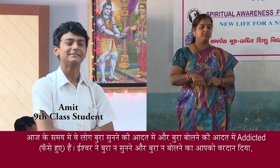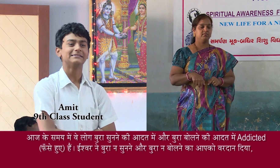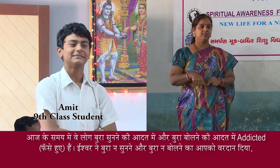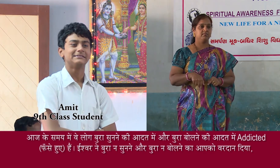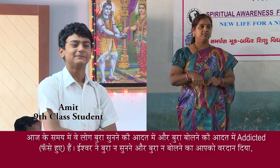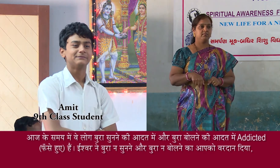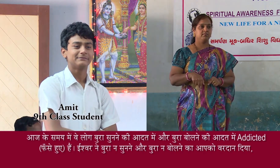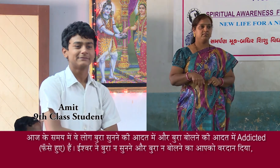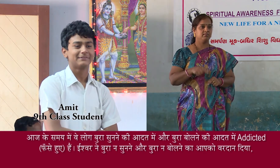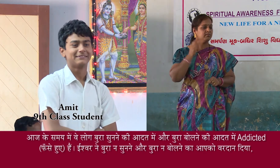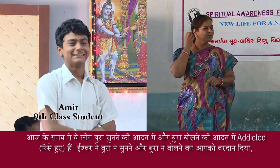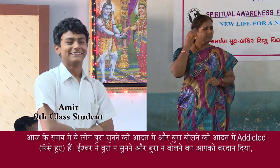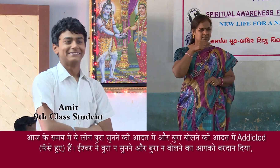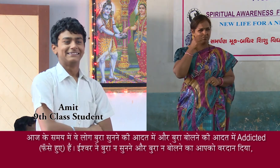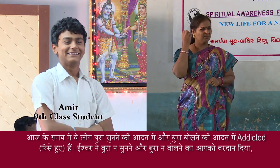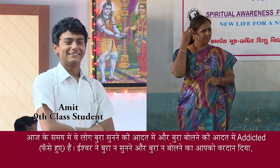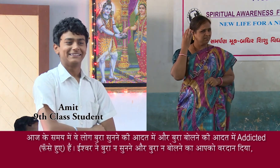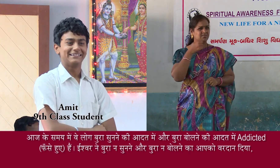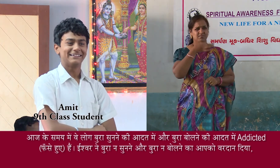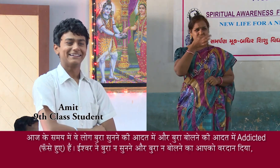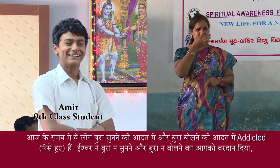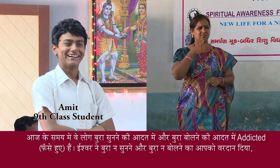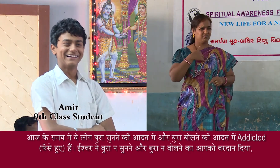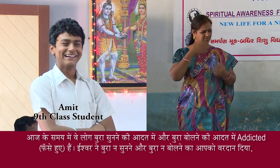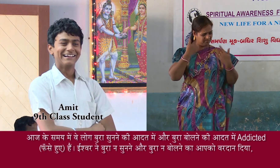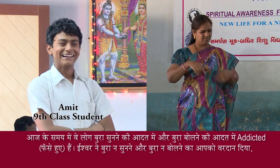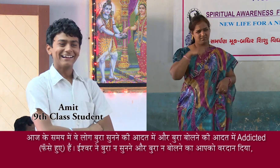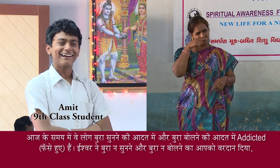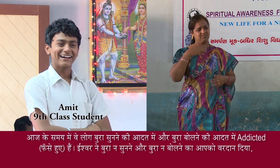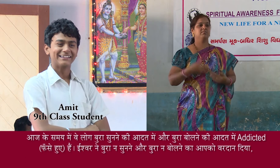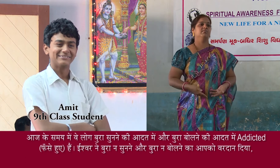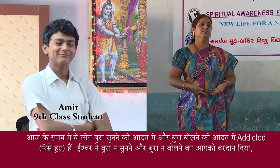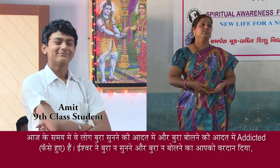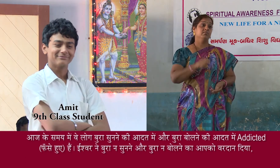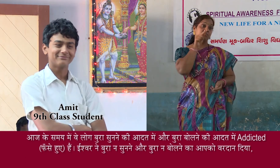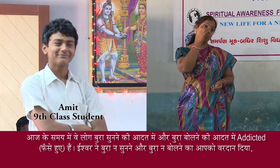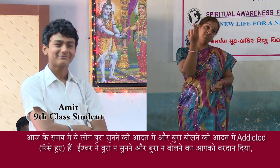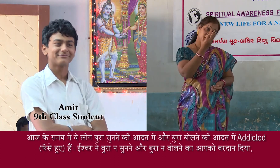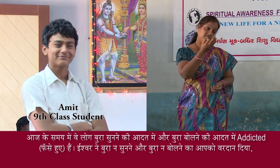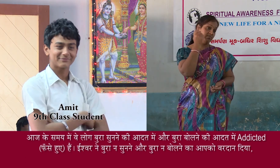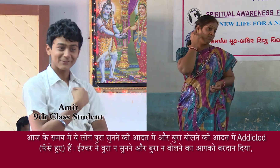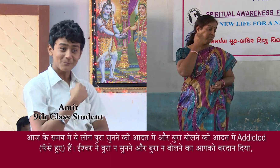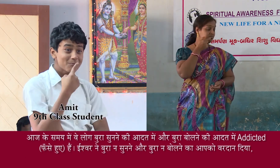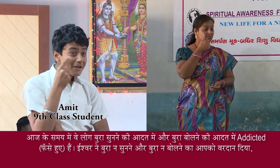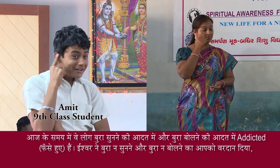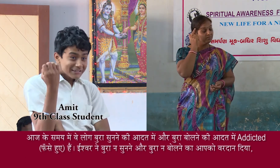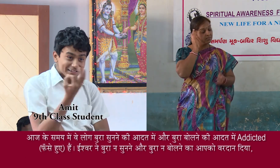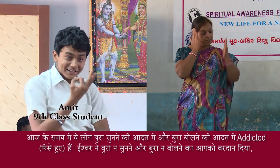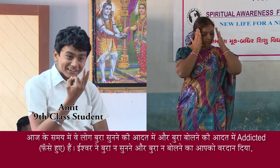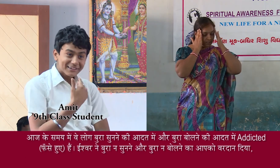आदत में और बुरा बोलने की आदत में एडिक्टेड हुए हैं, फंसे हुए हैं।